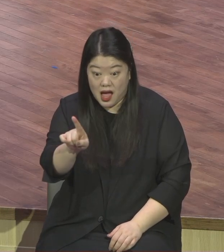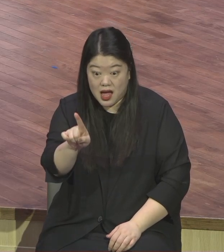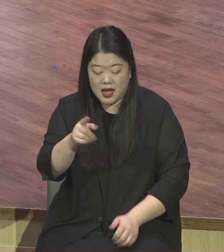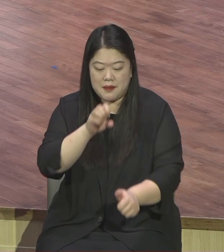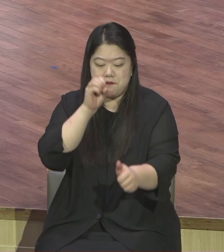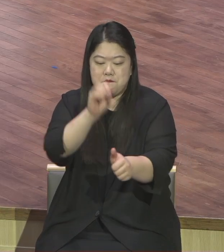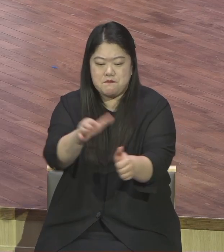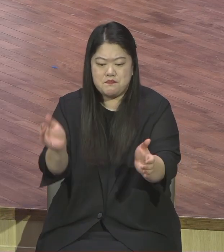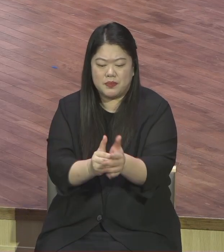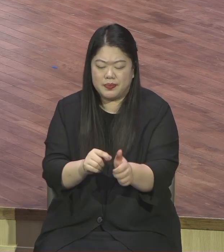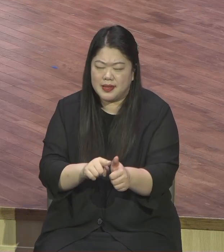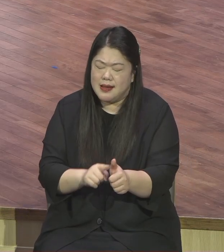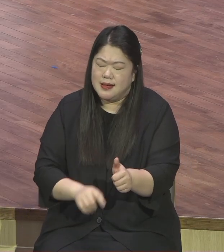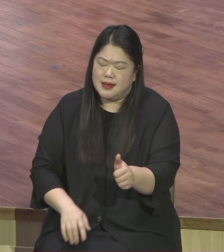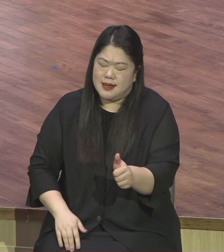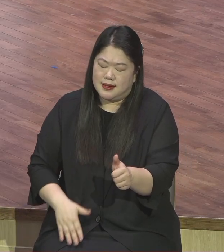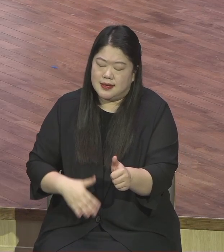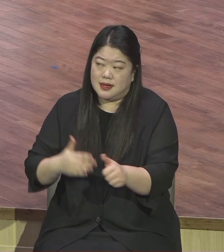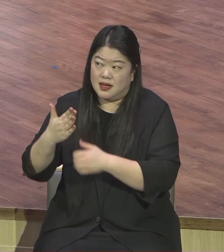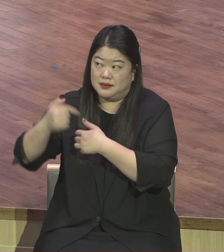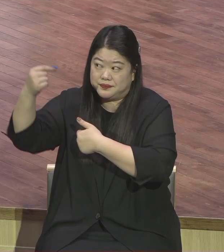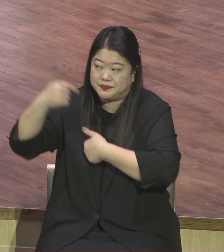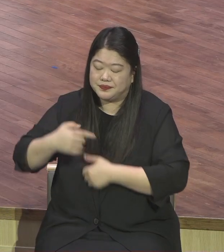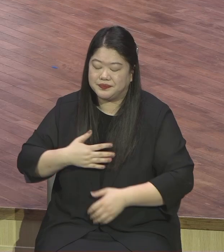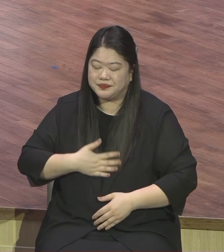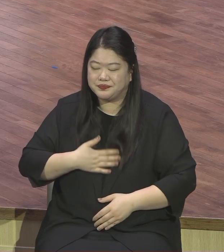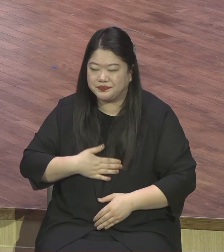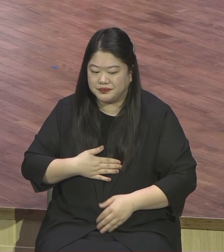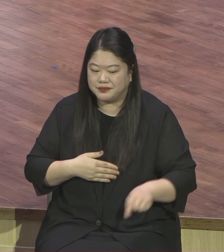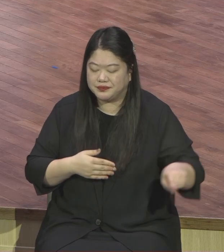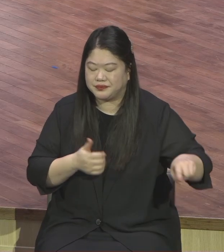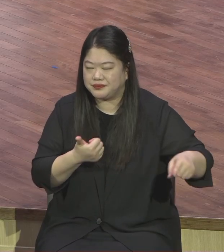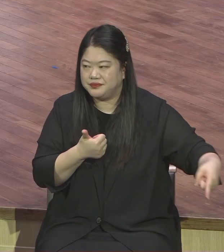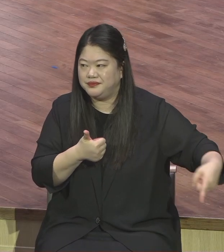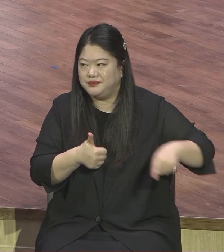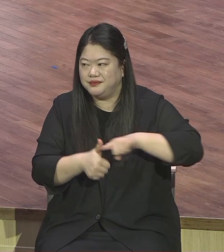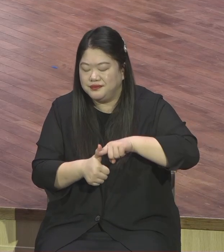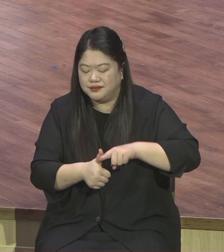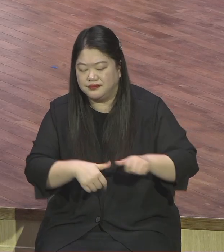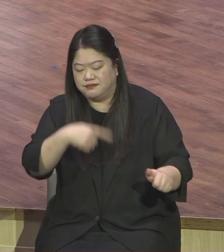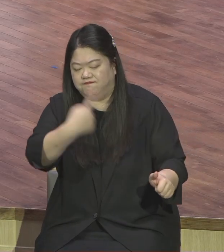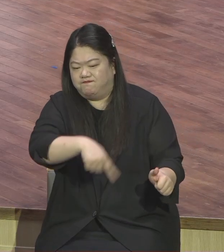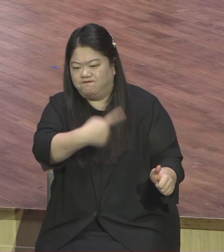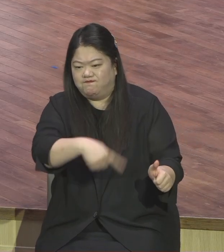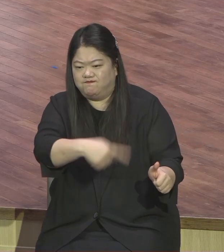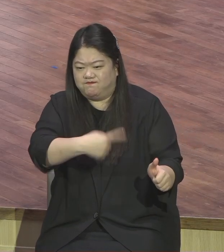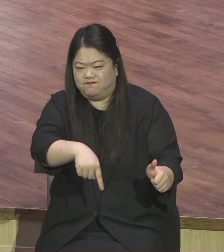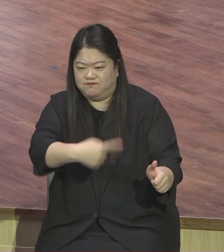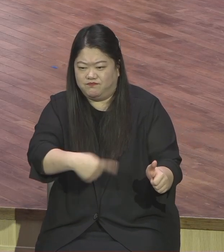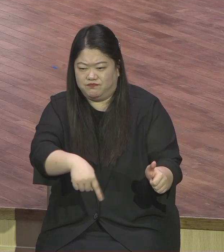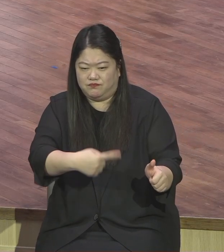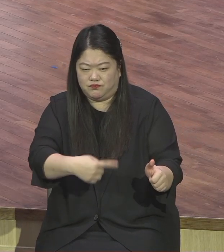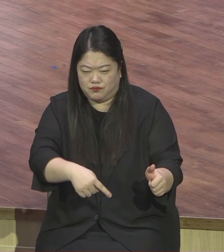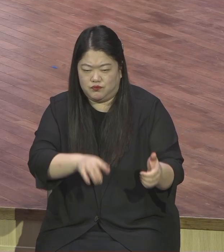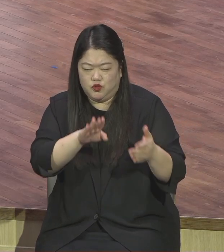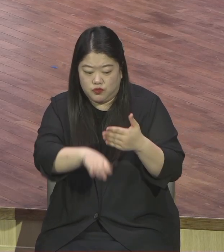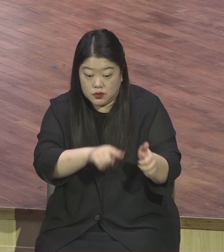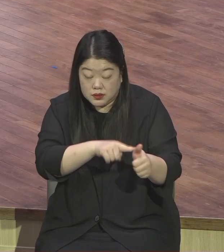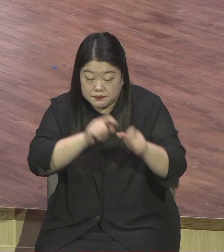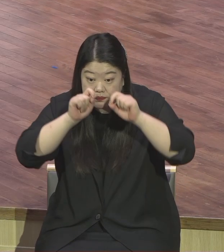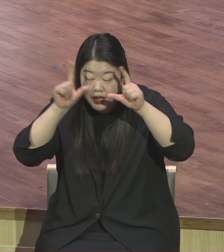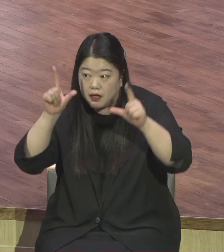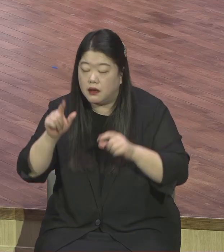하신 말씀을 그대로 가슴에 새겼어요. 아, 내가 이방인과 임금들과